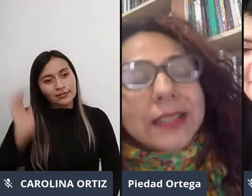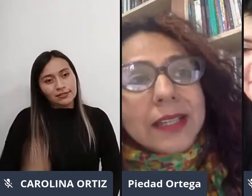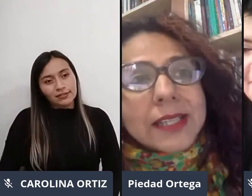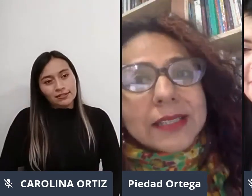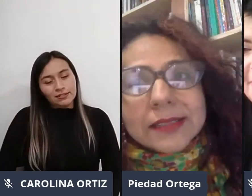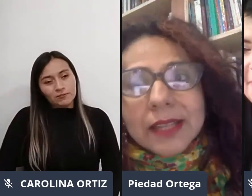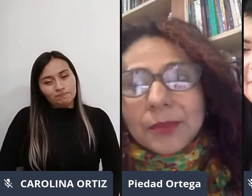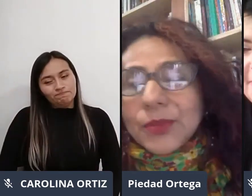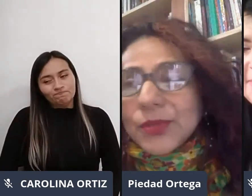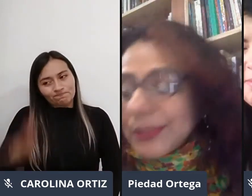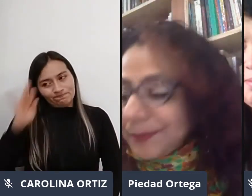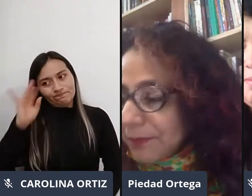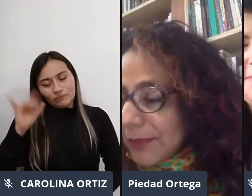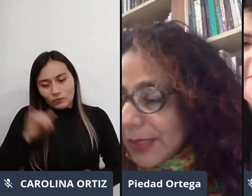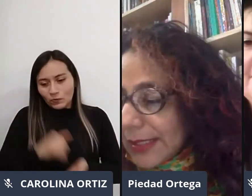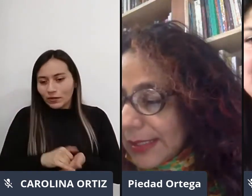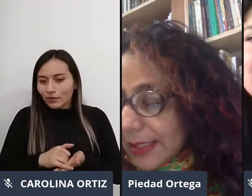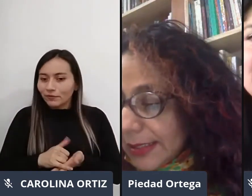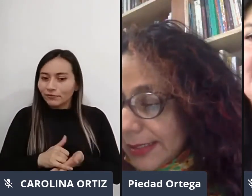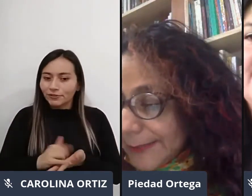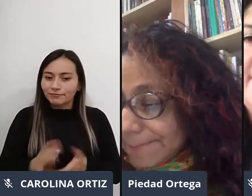que necesitamos